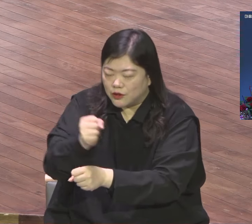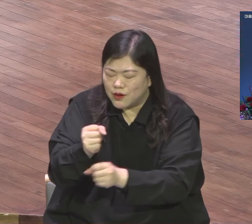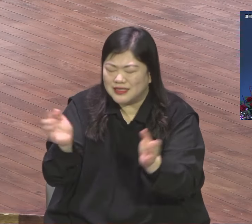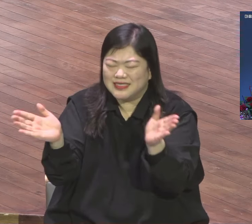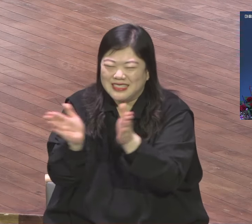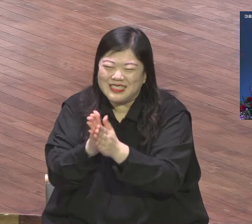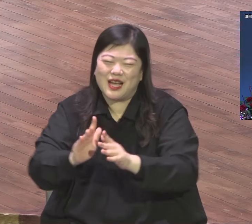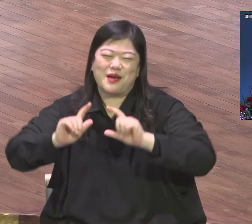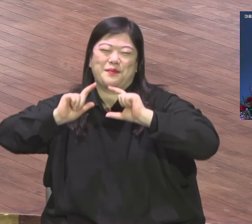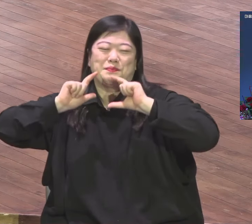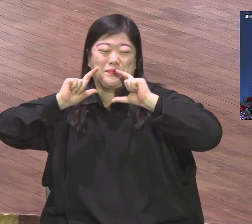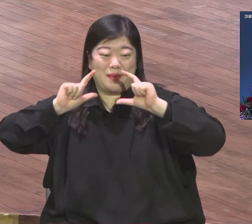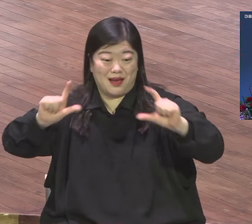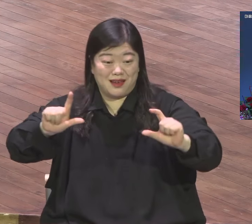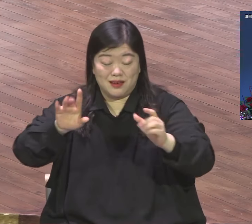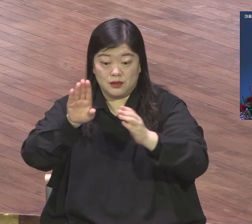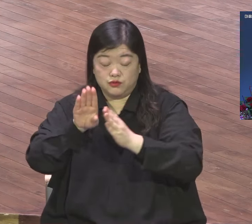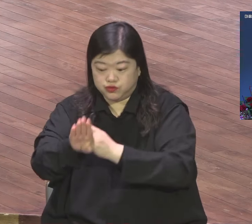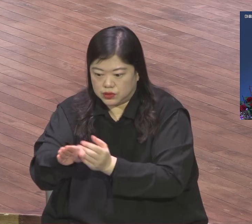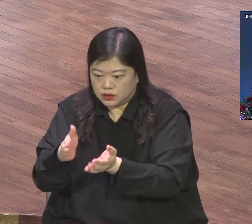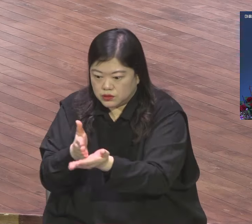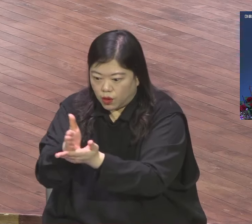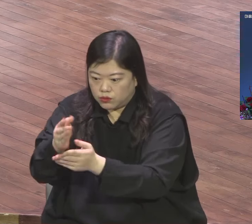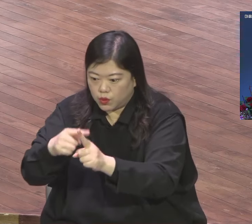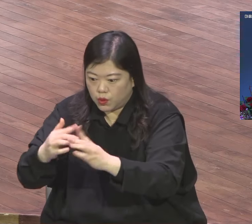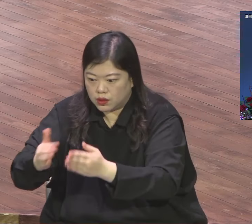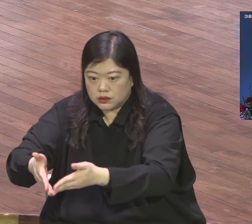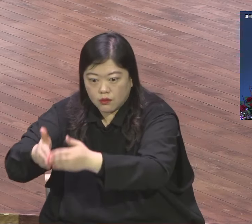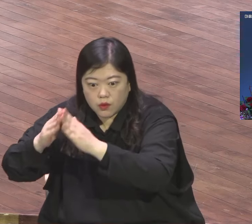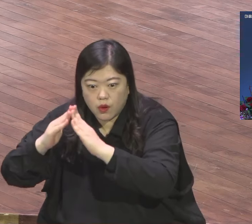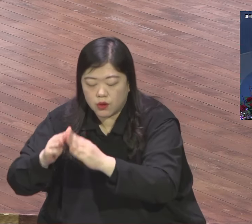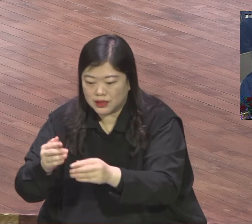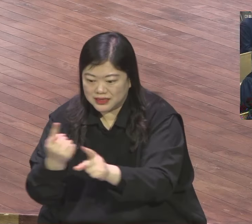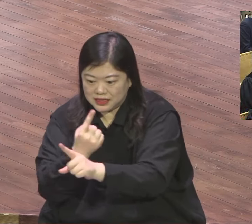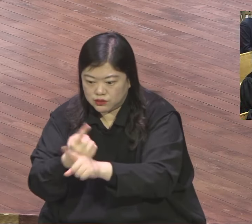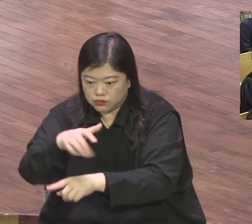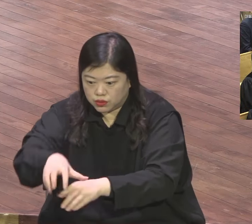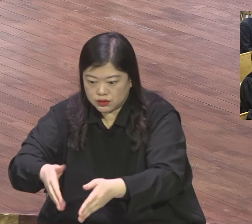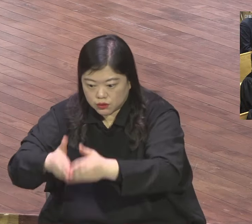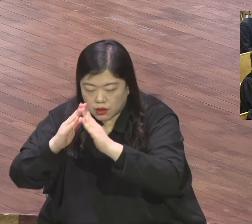스타트만 2025의 중요한 응답을 주시는 것이다.